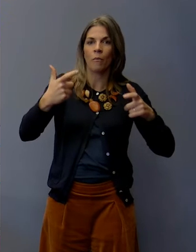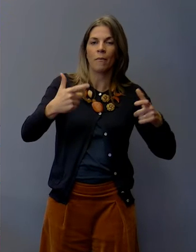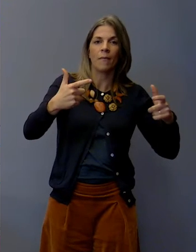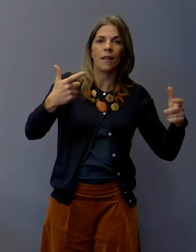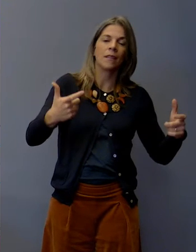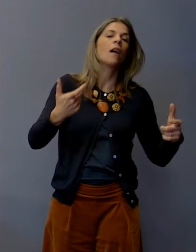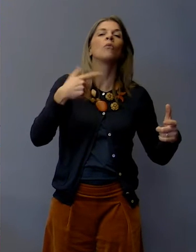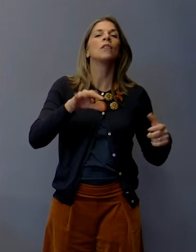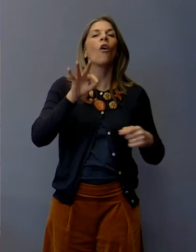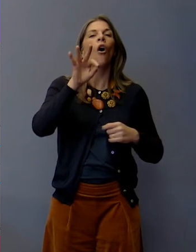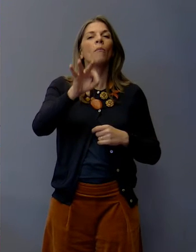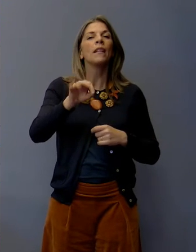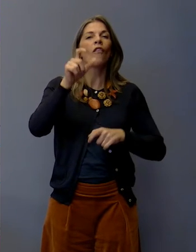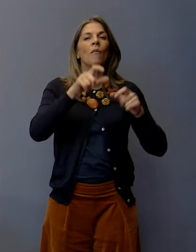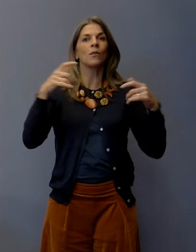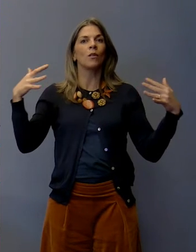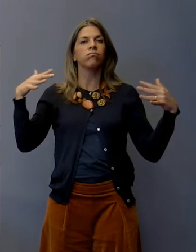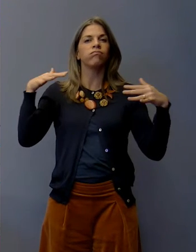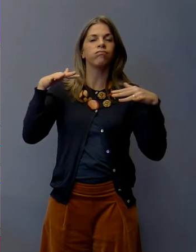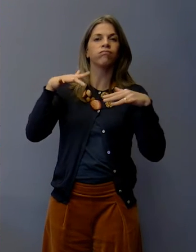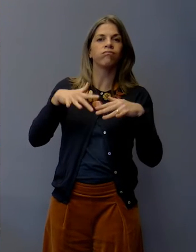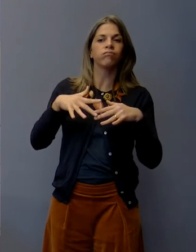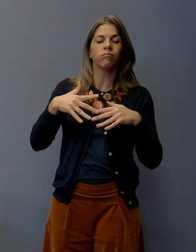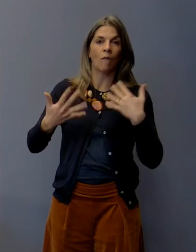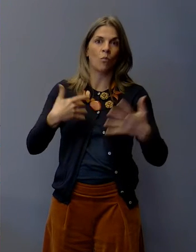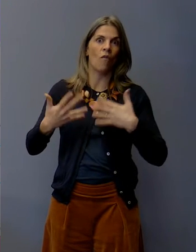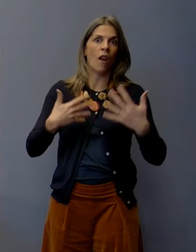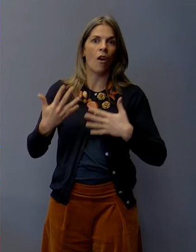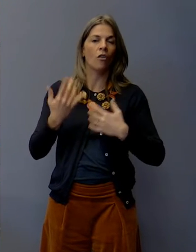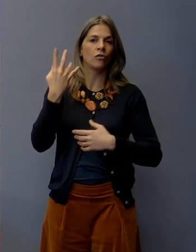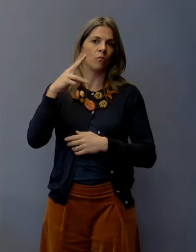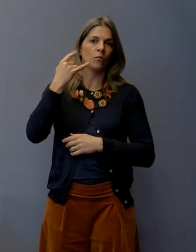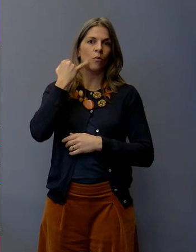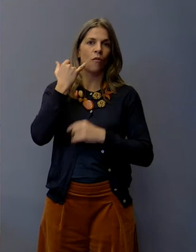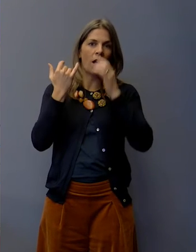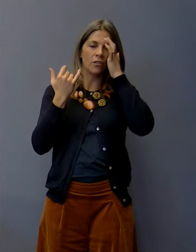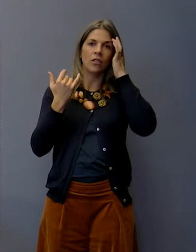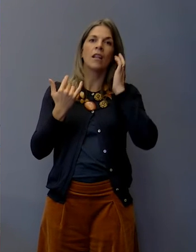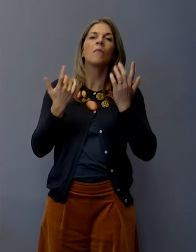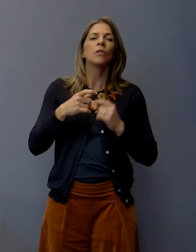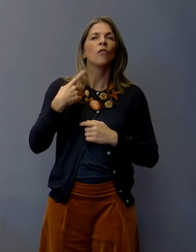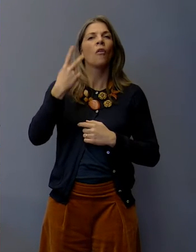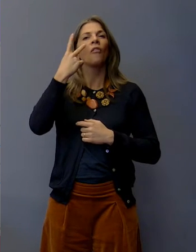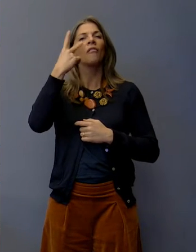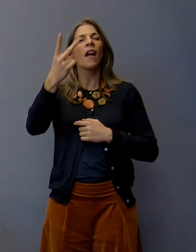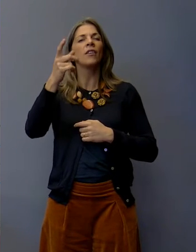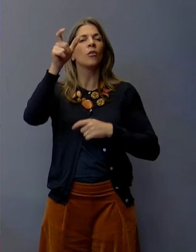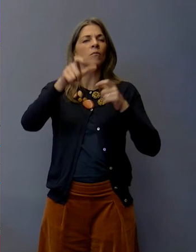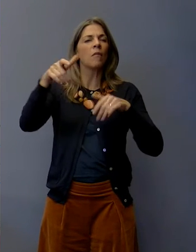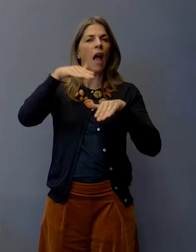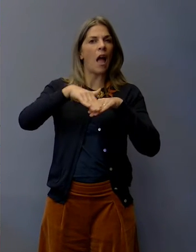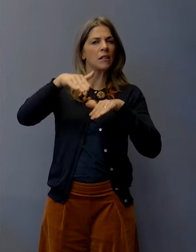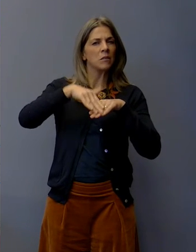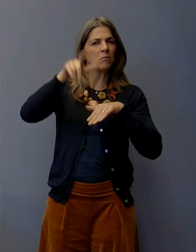operazioni di vaccinazioni perché qui ci troveremo speriamo di no ma gli esperti virologi dicono che ci troveremo